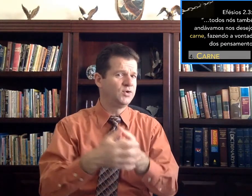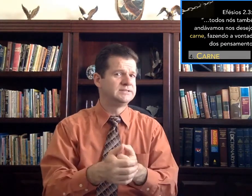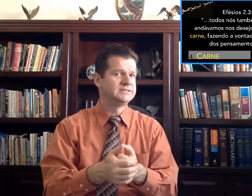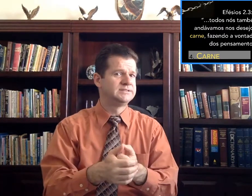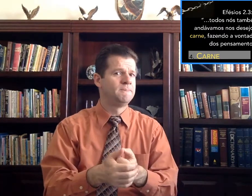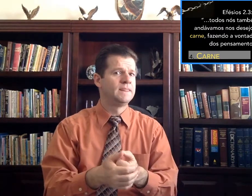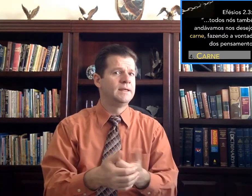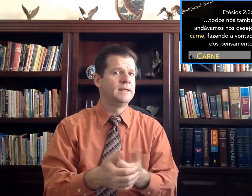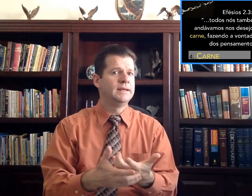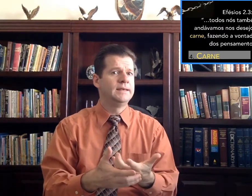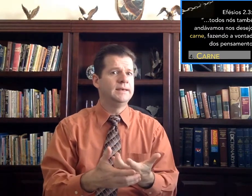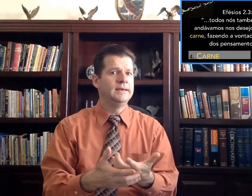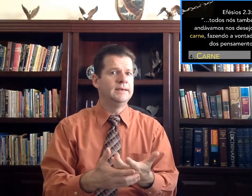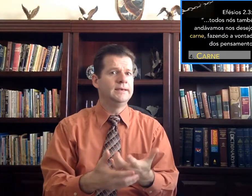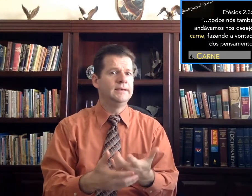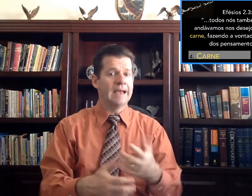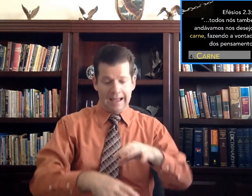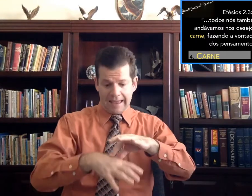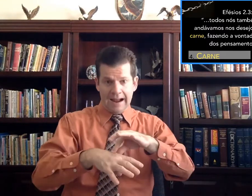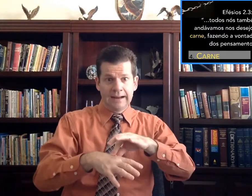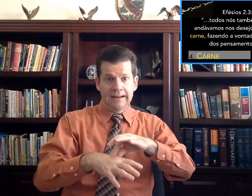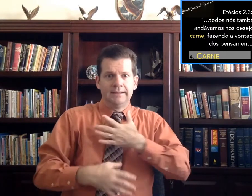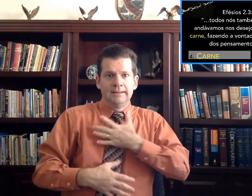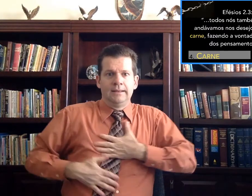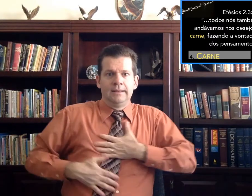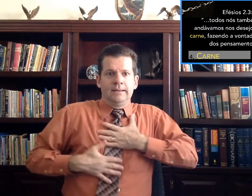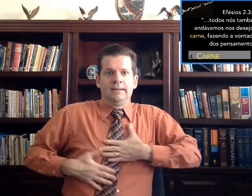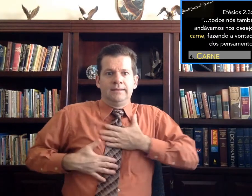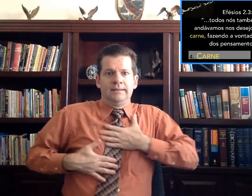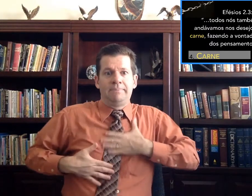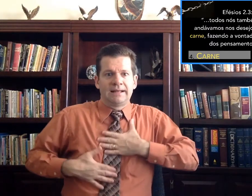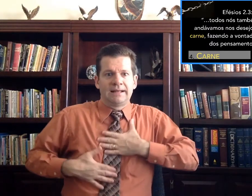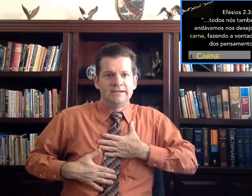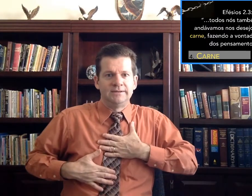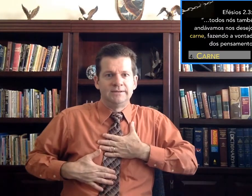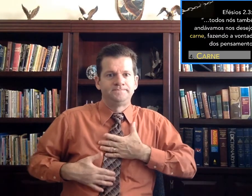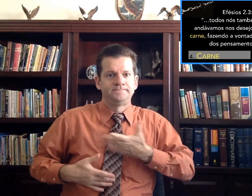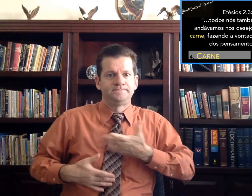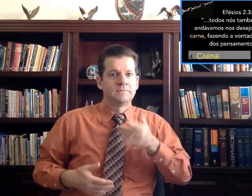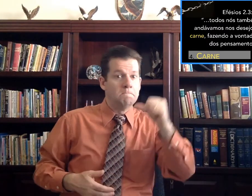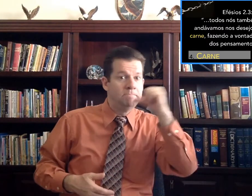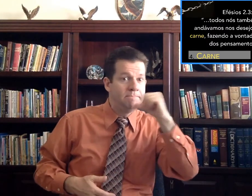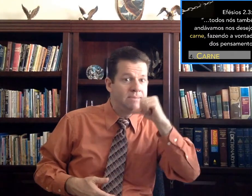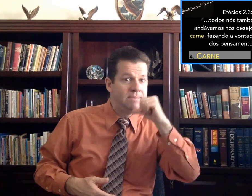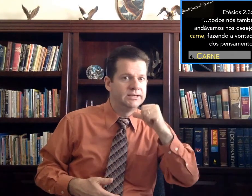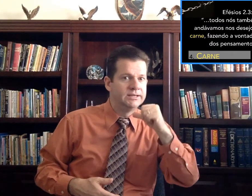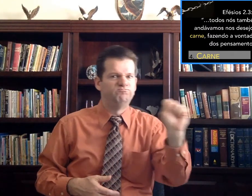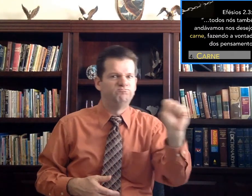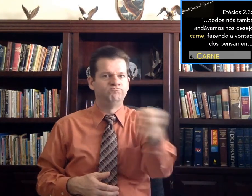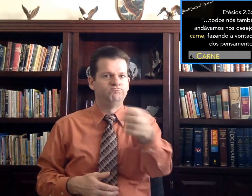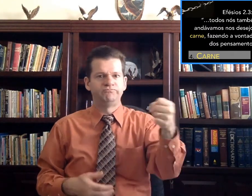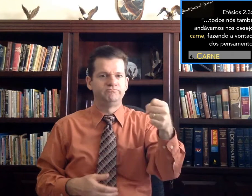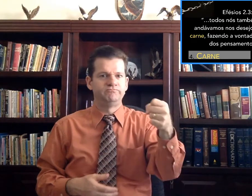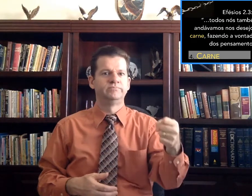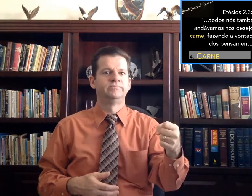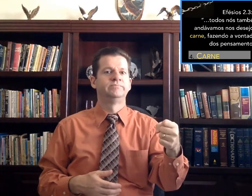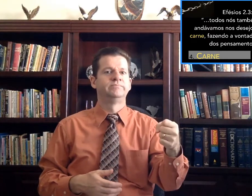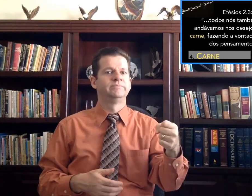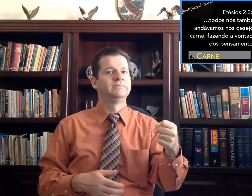tentações que a carne tem prazer, bebida. Às